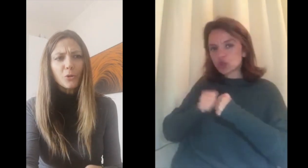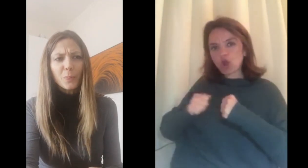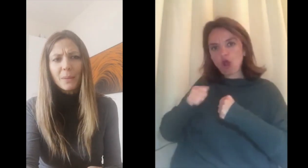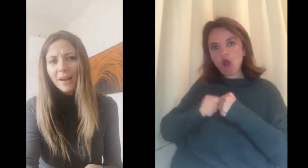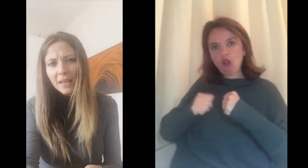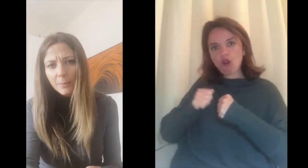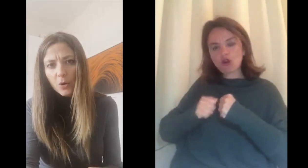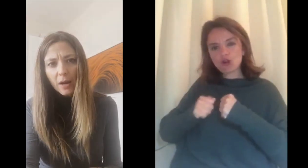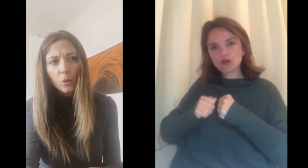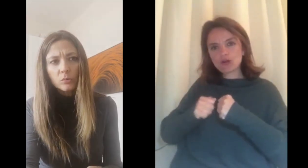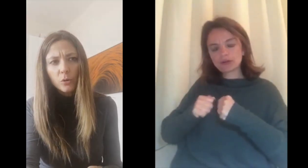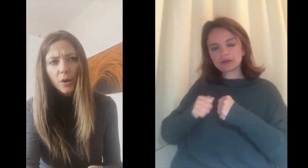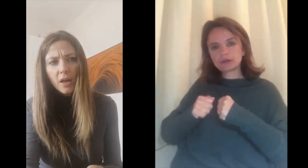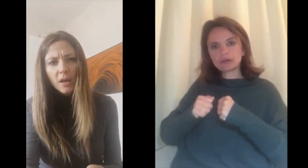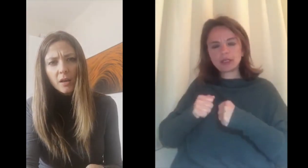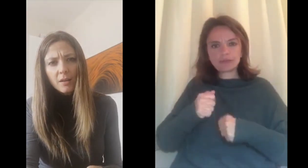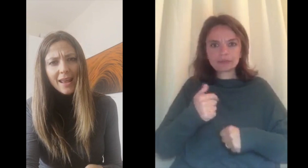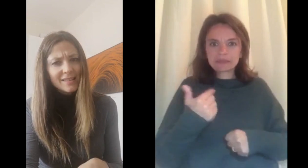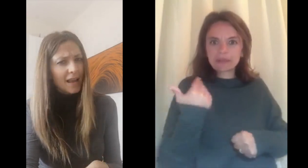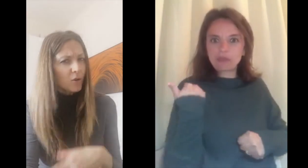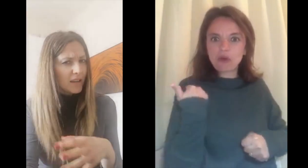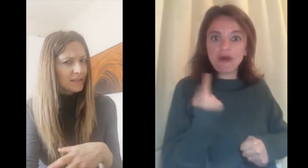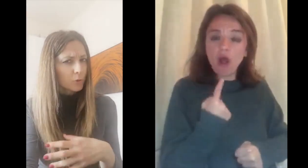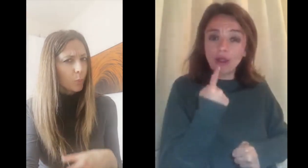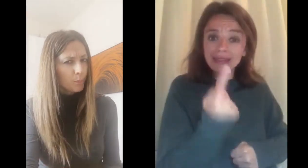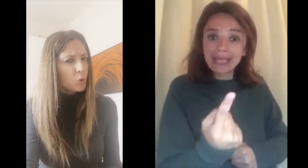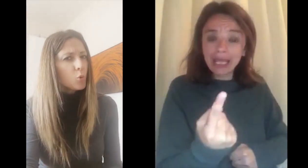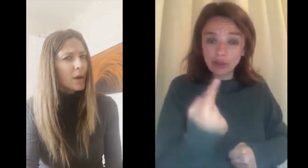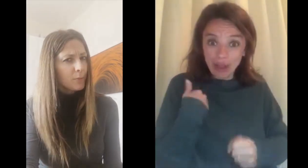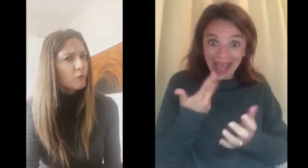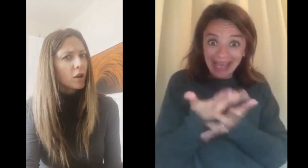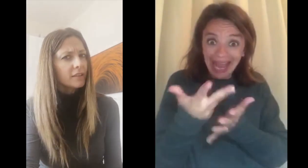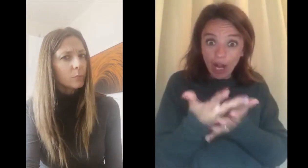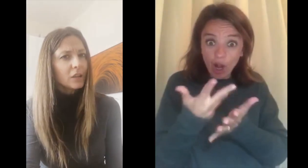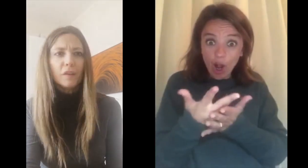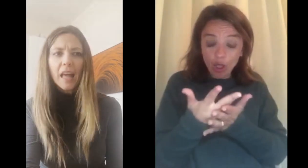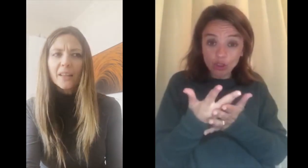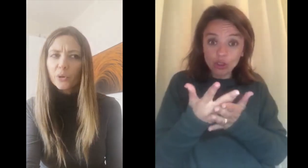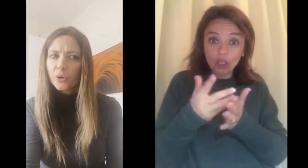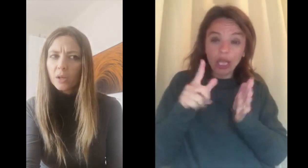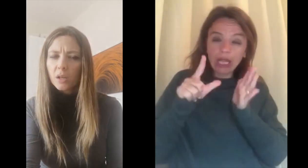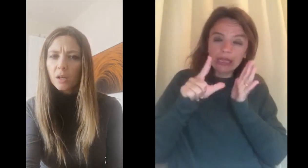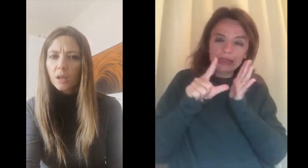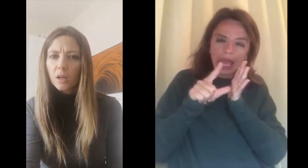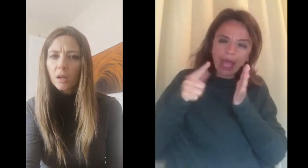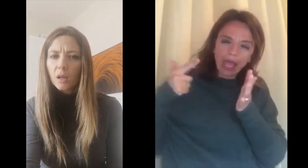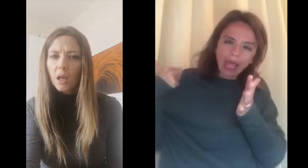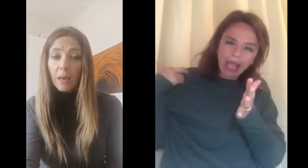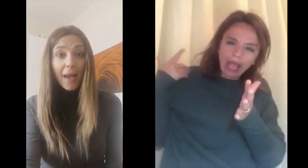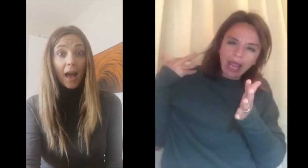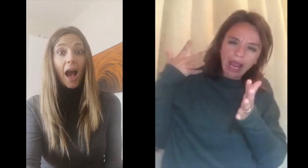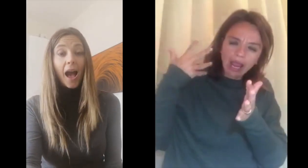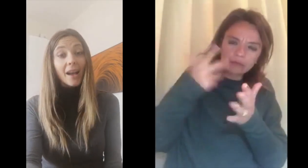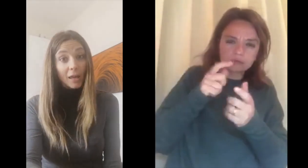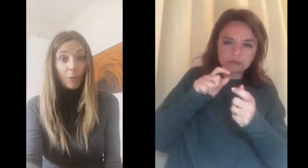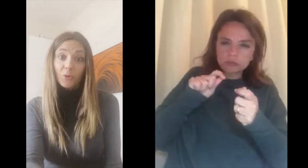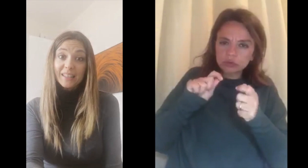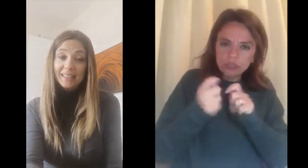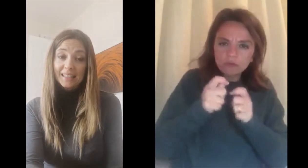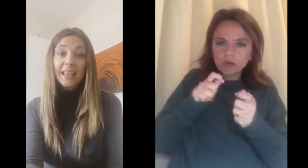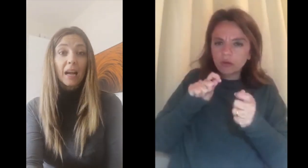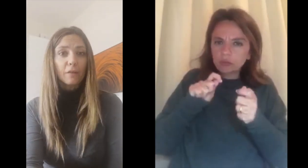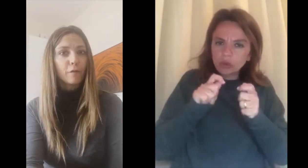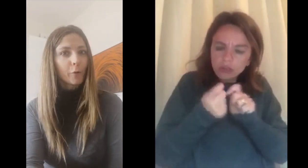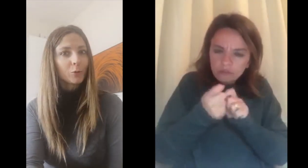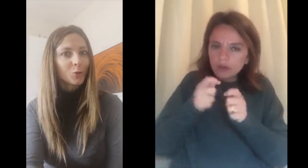Vi ho detto prima che il mio racconto nei secoli è stato più e più volte modificato? Beh, anche quello